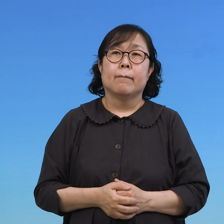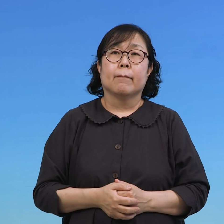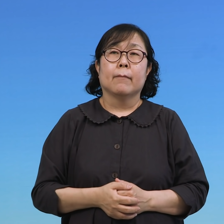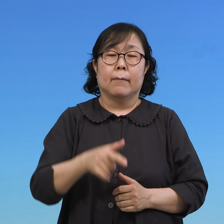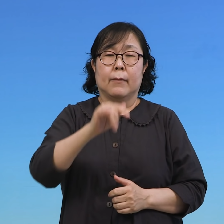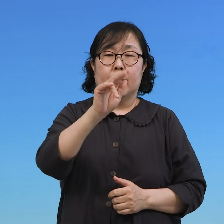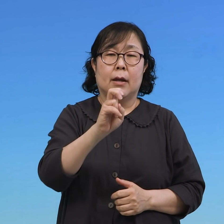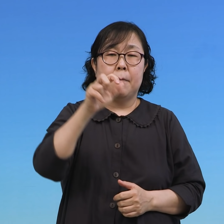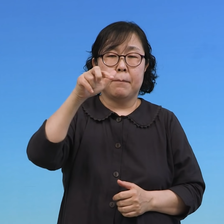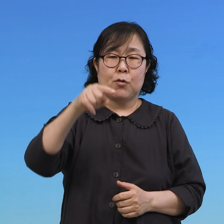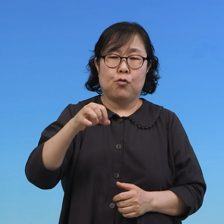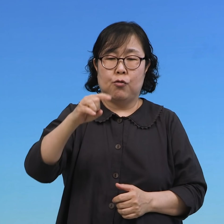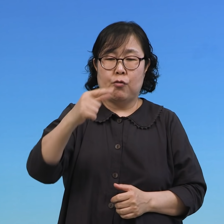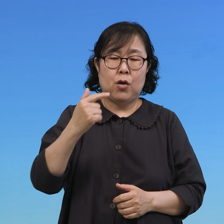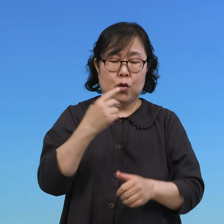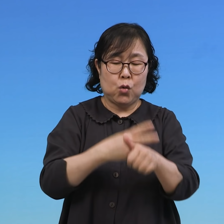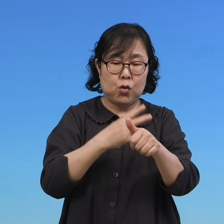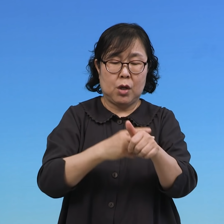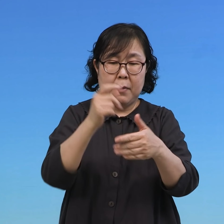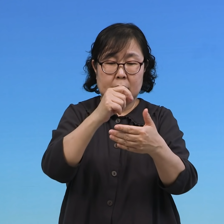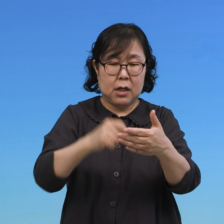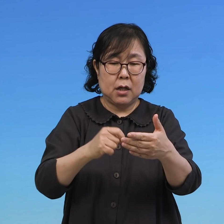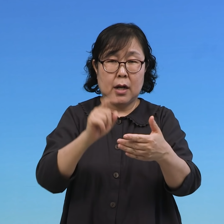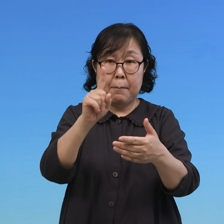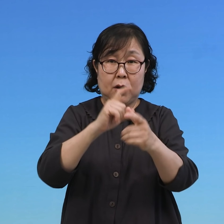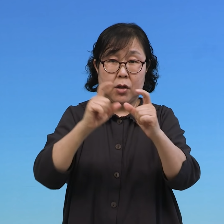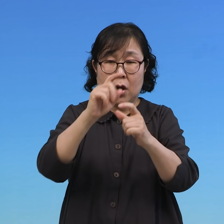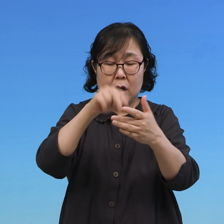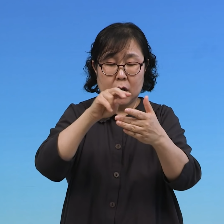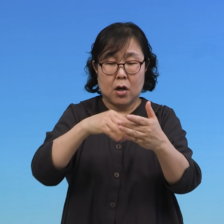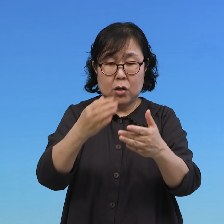앞에서 읽어드렸던 김구원 교수님 그걸 한 번 더 읽어드리고 싶어요.